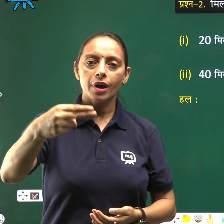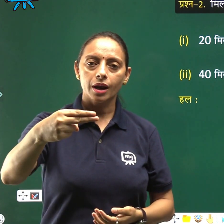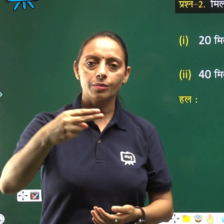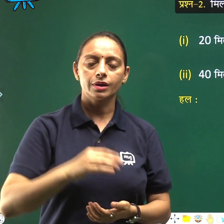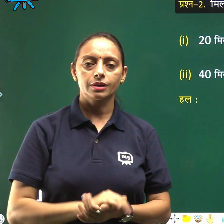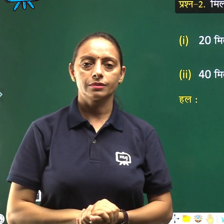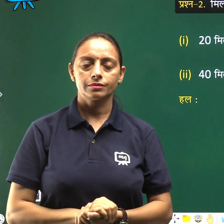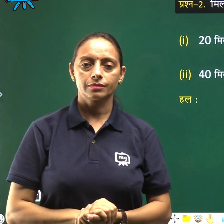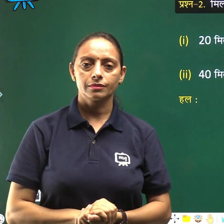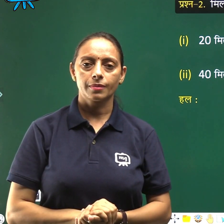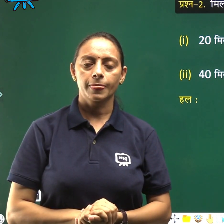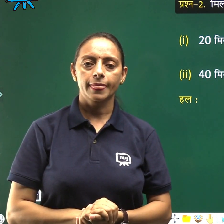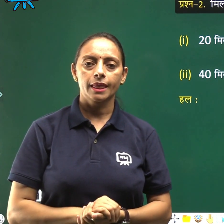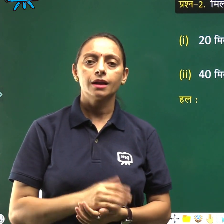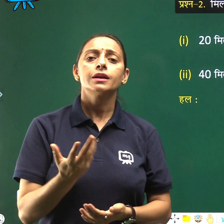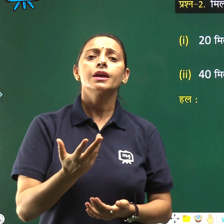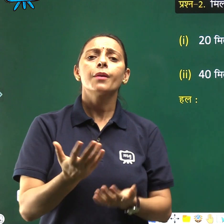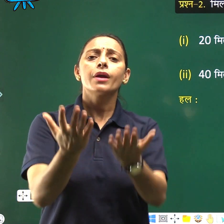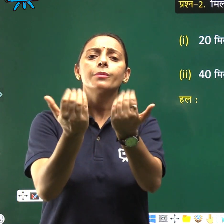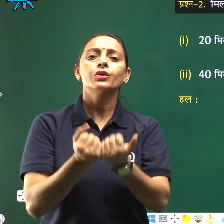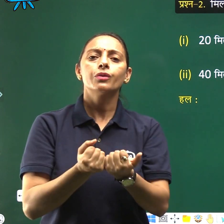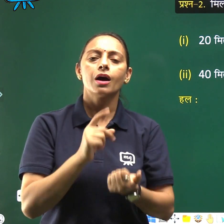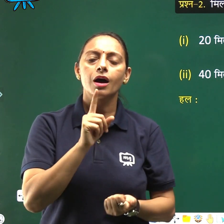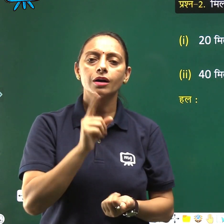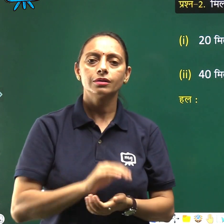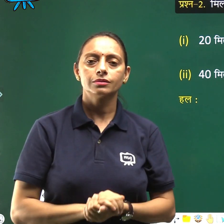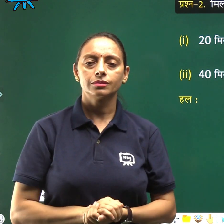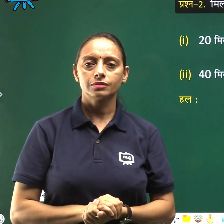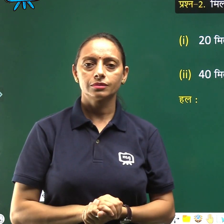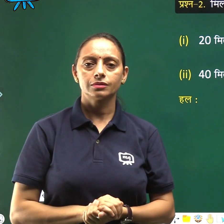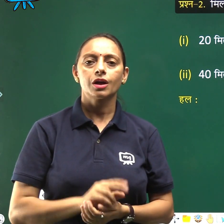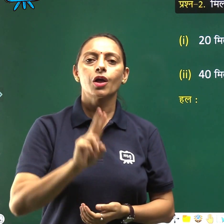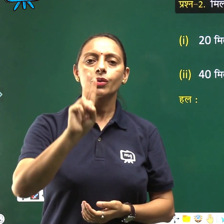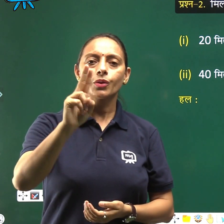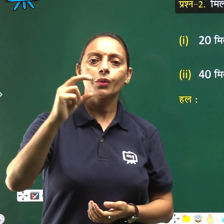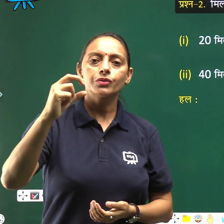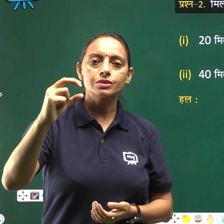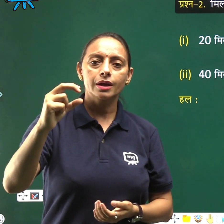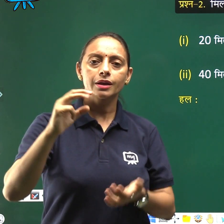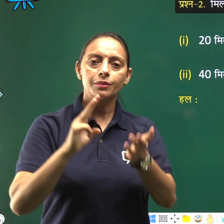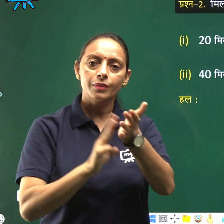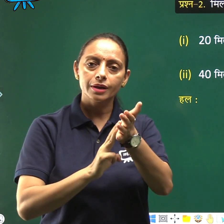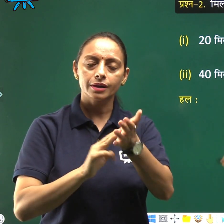बराबर क्या प्राप्त हुआ? 2 सेंटीमीटर।